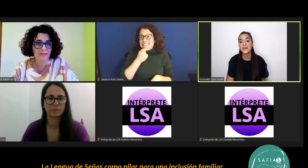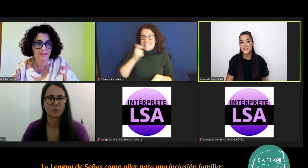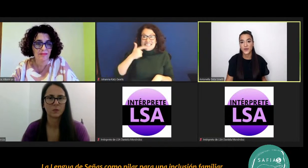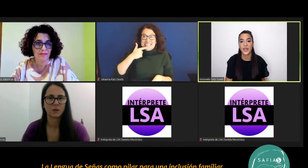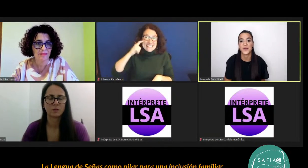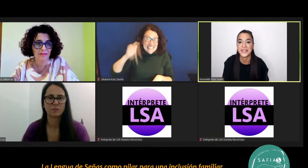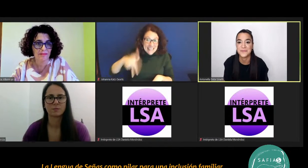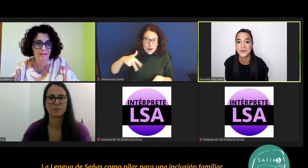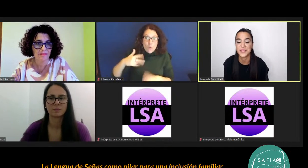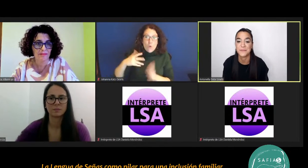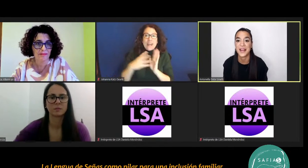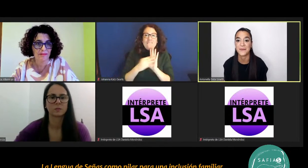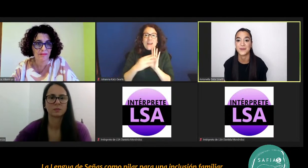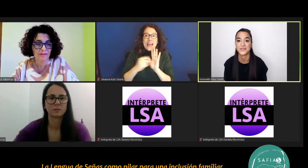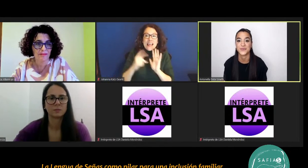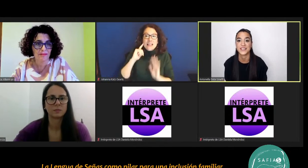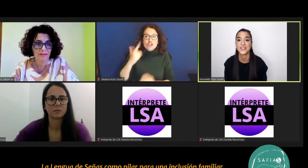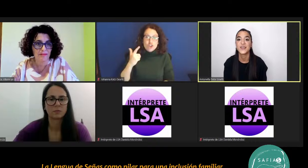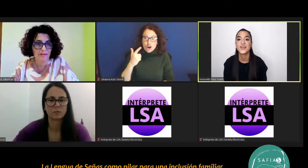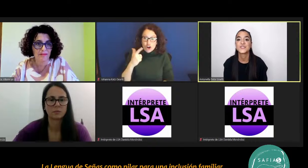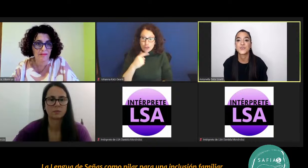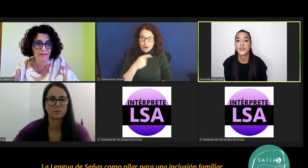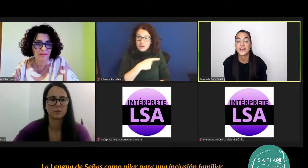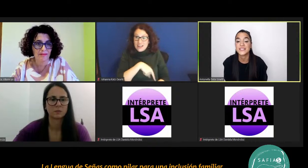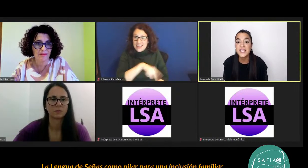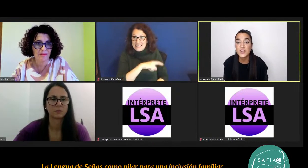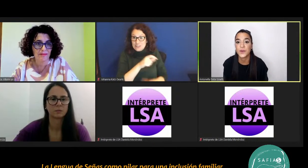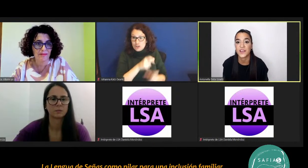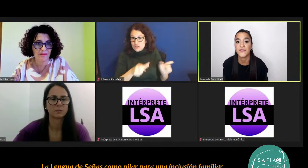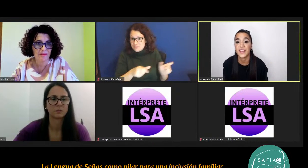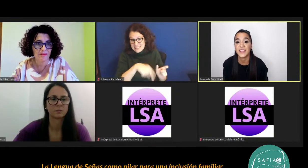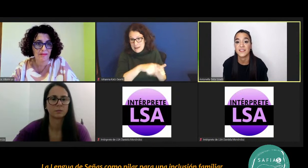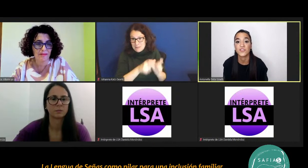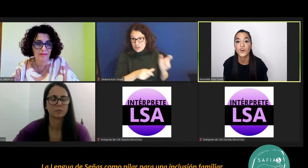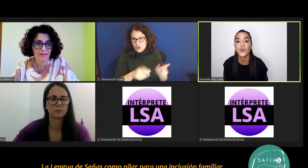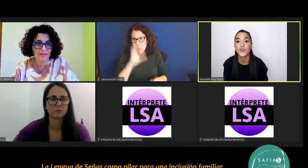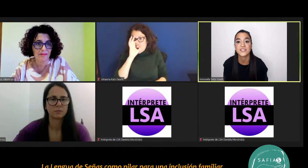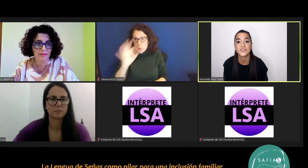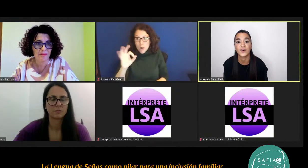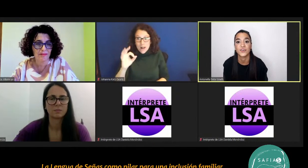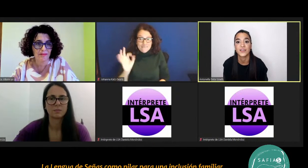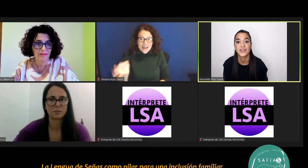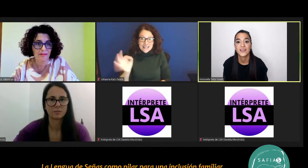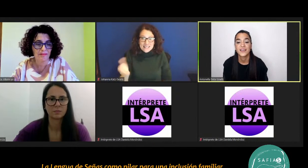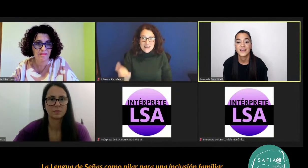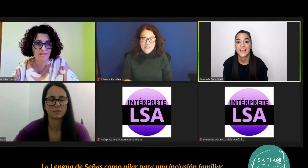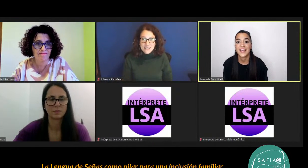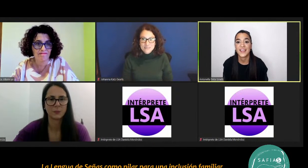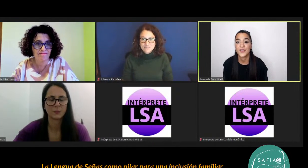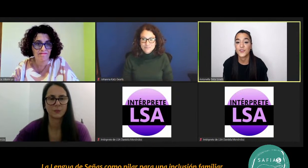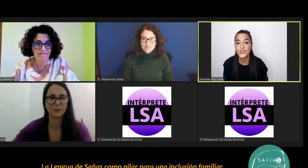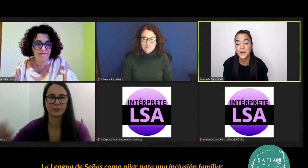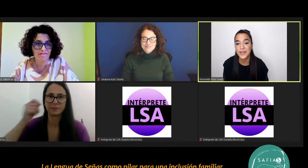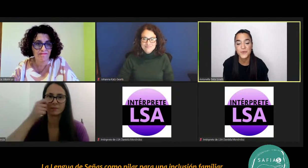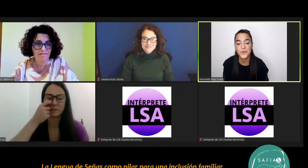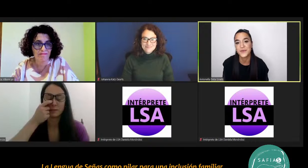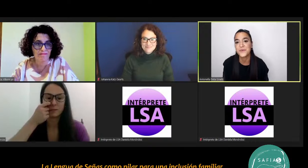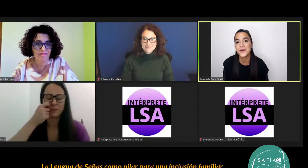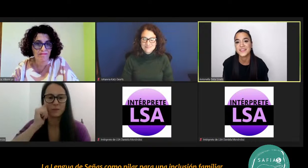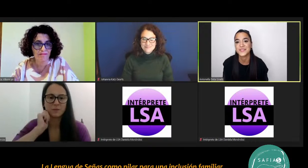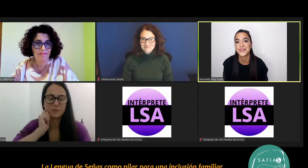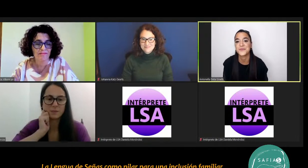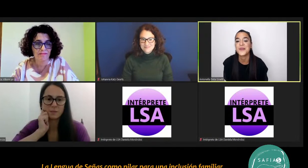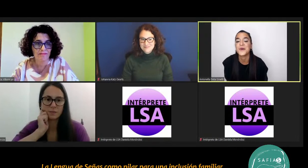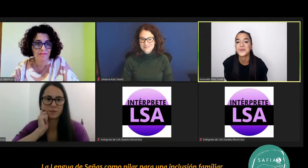Los espacios que habitamos también las personas sordas, sin un referente, todo eso, no lo sabés, nunca